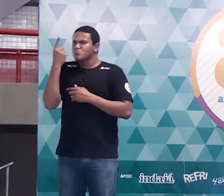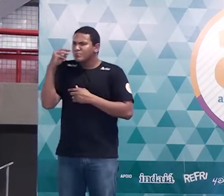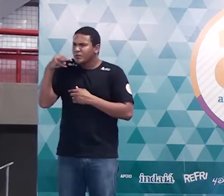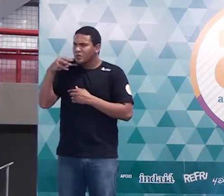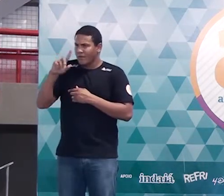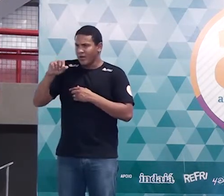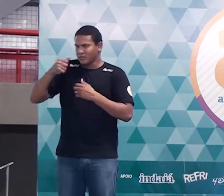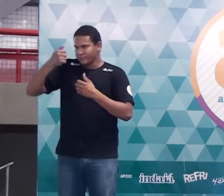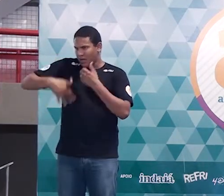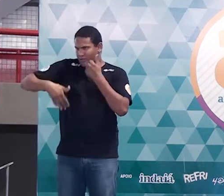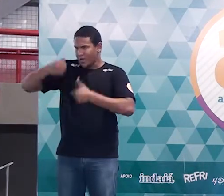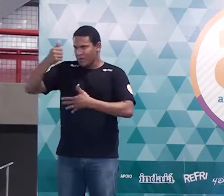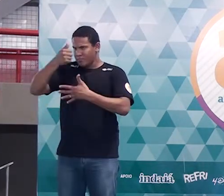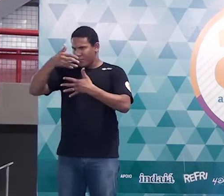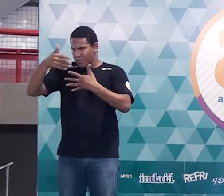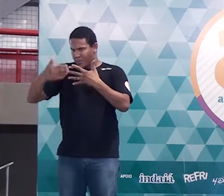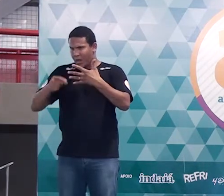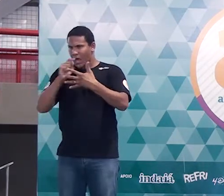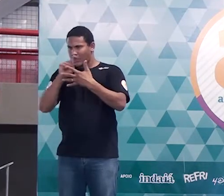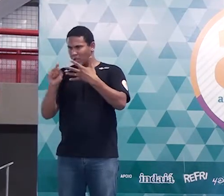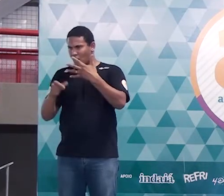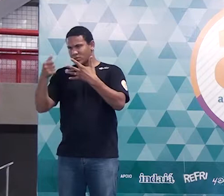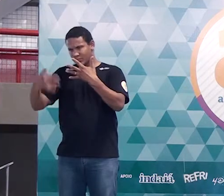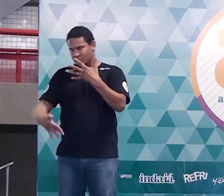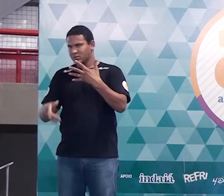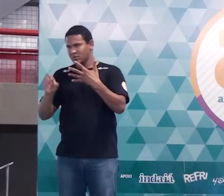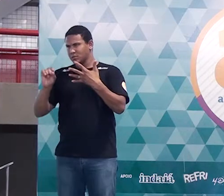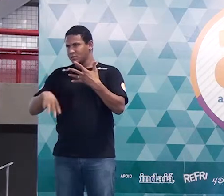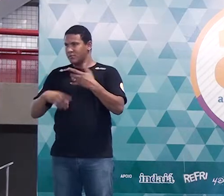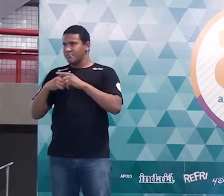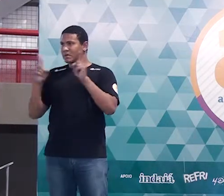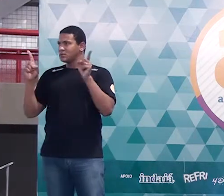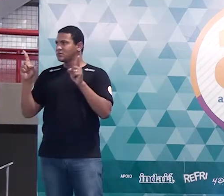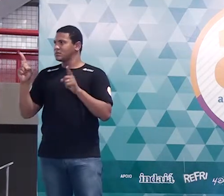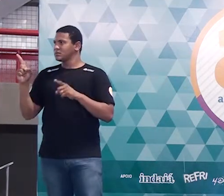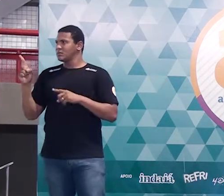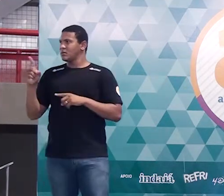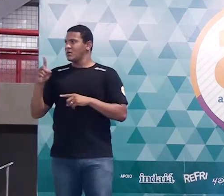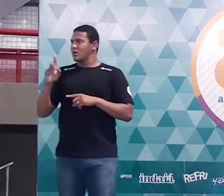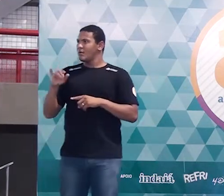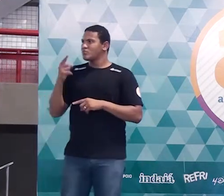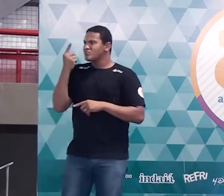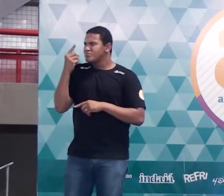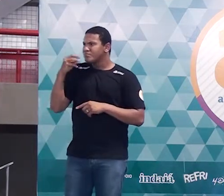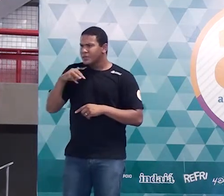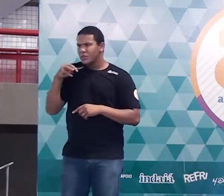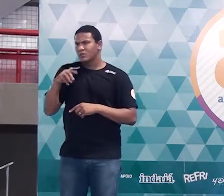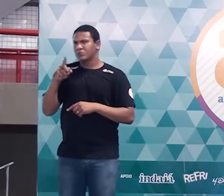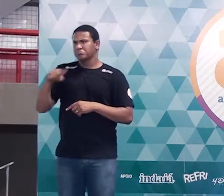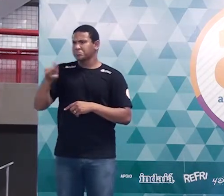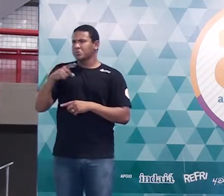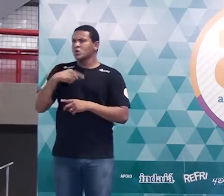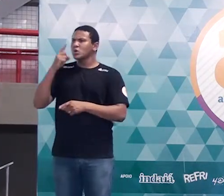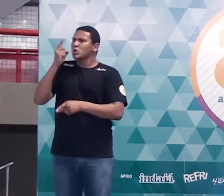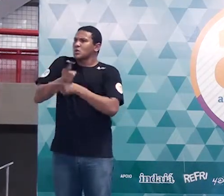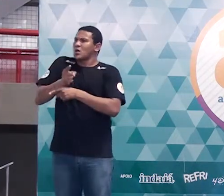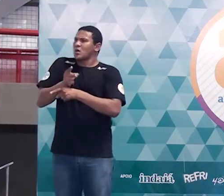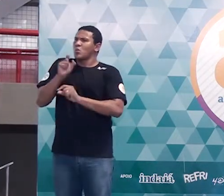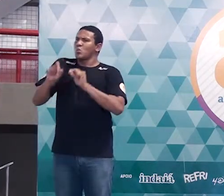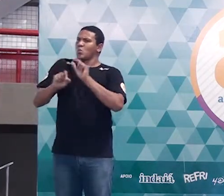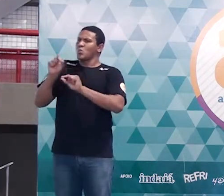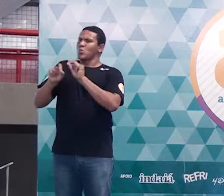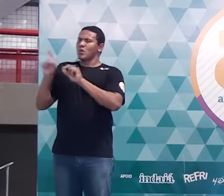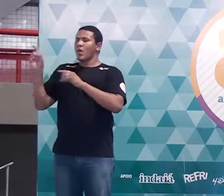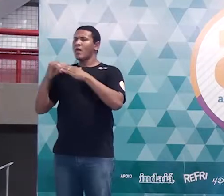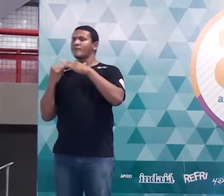explicar cada uma delas e vou comentar muita coisa com vocês. Mas eu vou dar um minutinho para ver se vocês conseguem descobrir o que